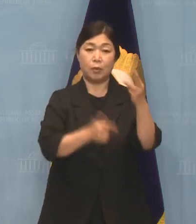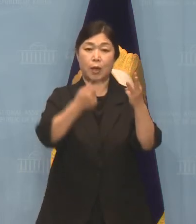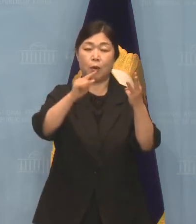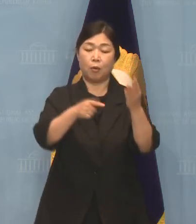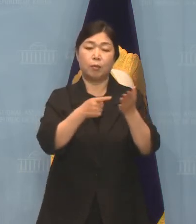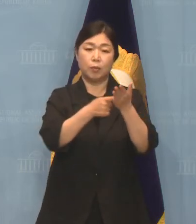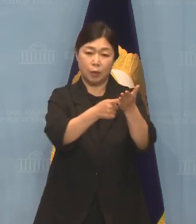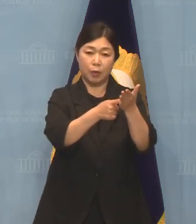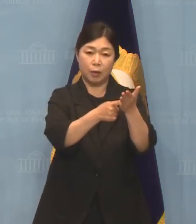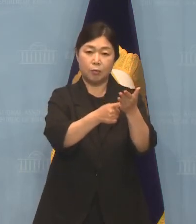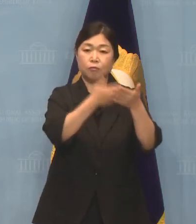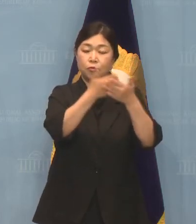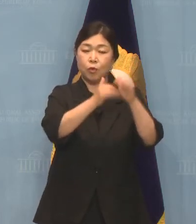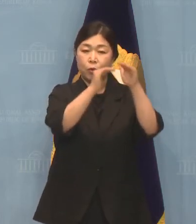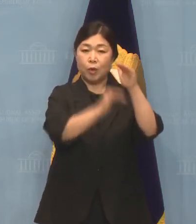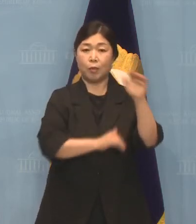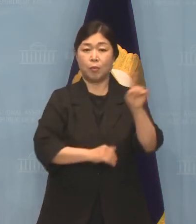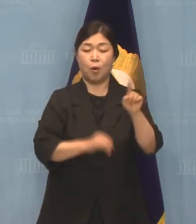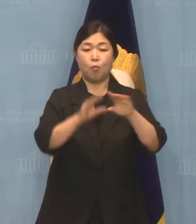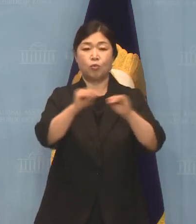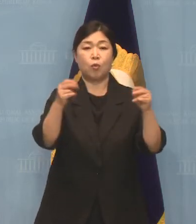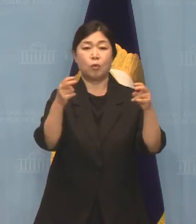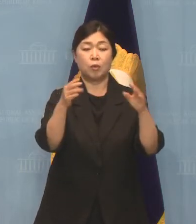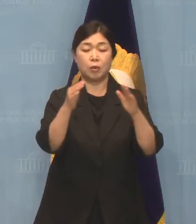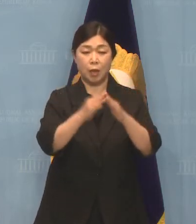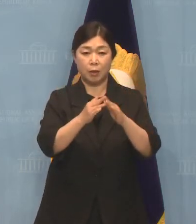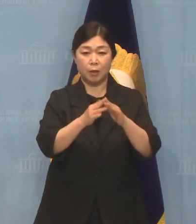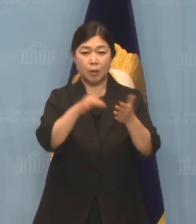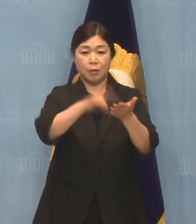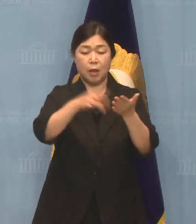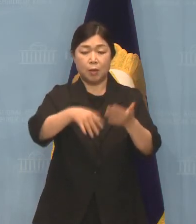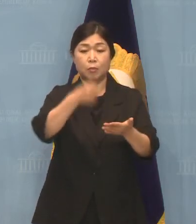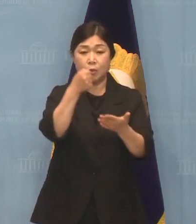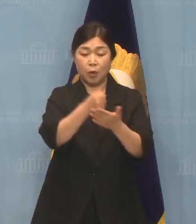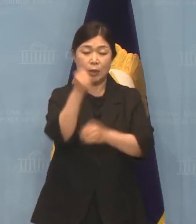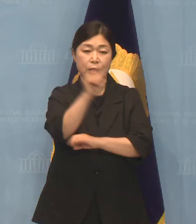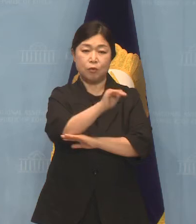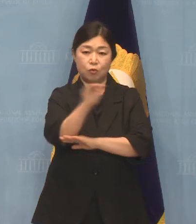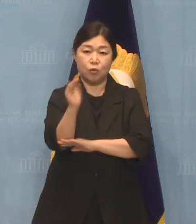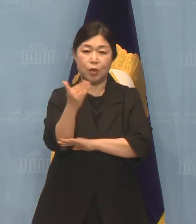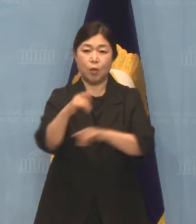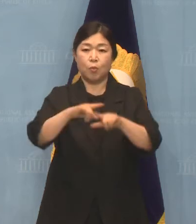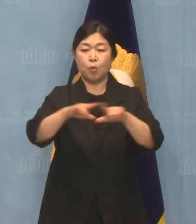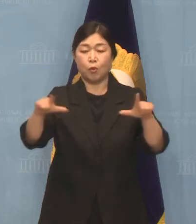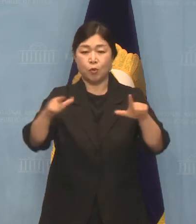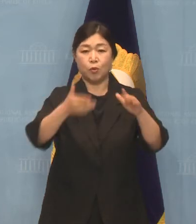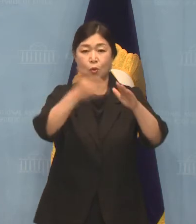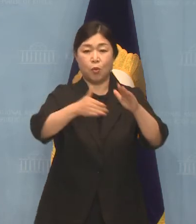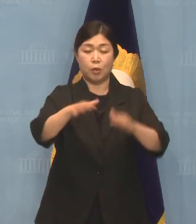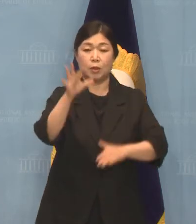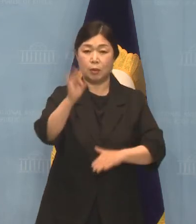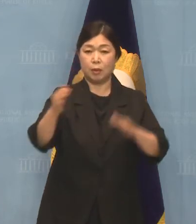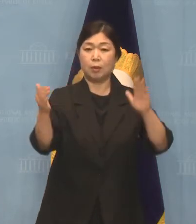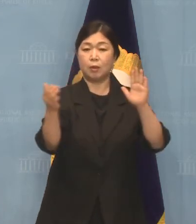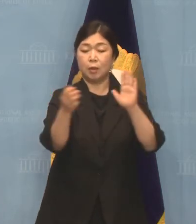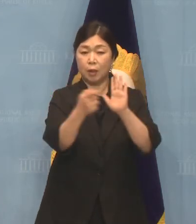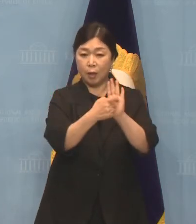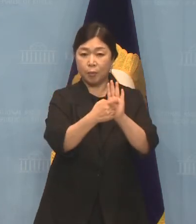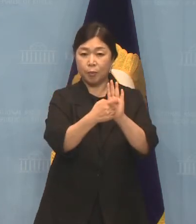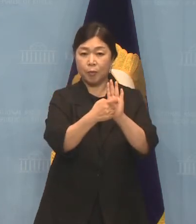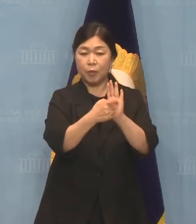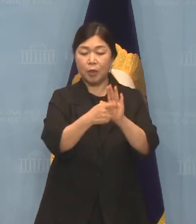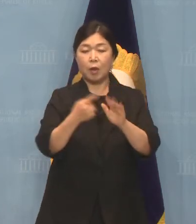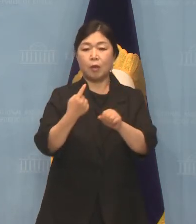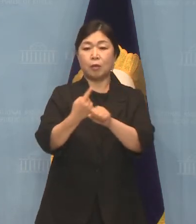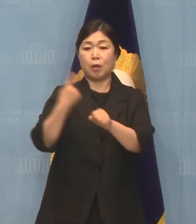주요 법안으로는 부동산 세금 책정의 기준이 되는 표준지 공시지가 등을 직전